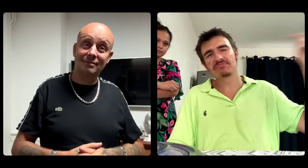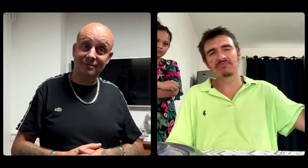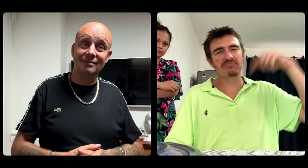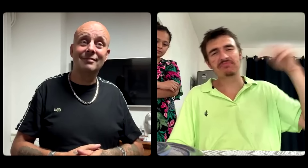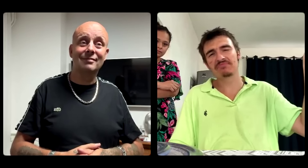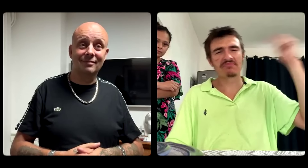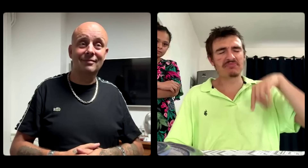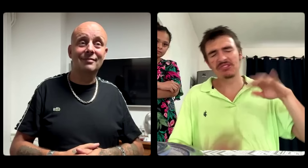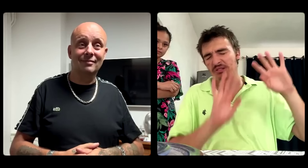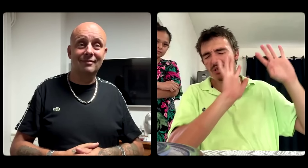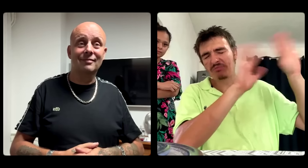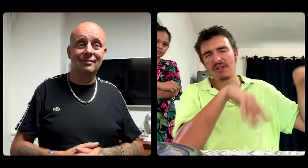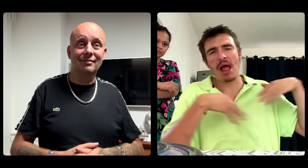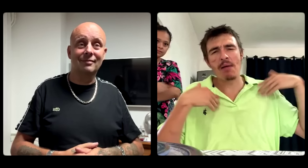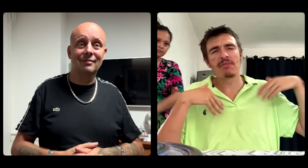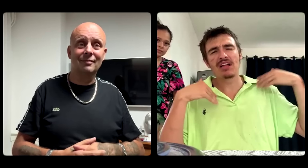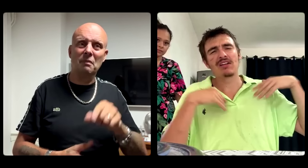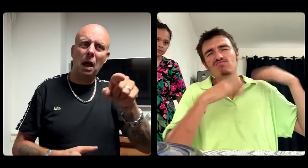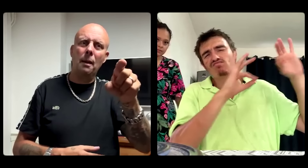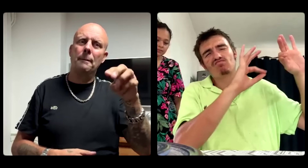Als dat niet matcht, dan...